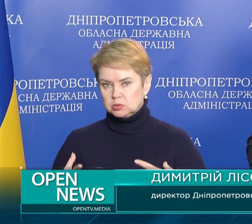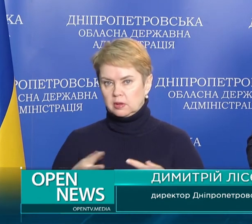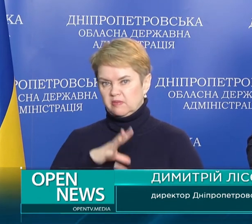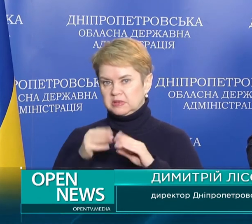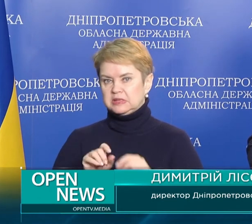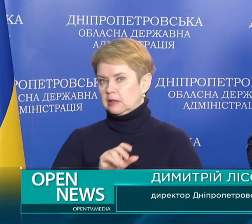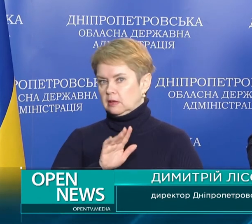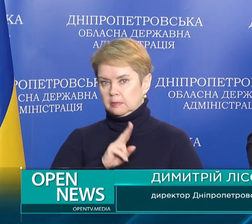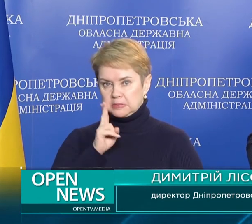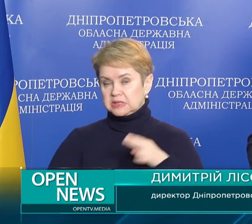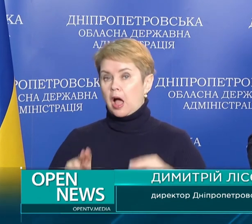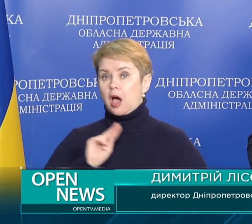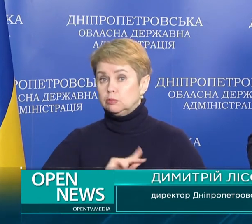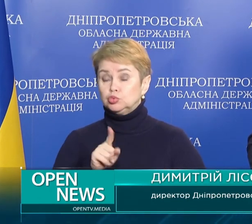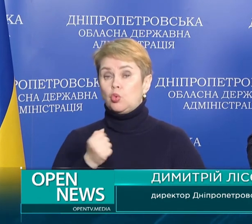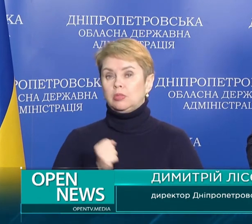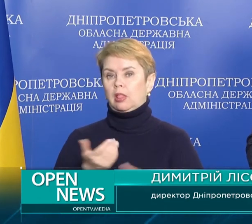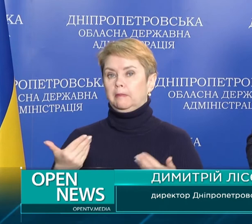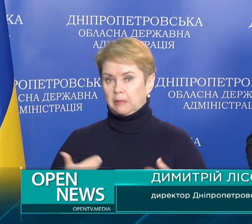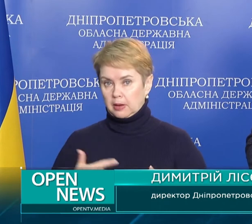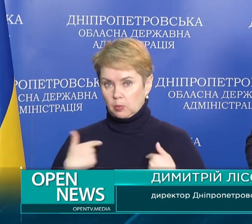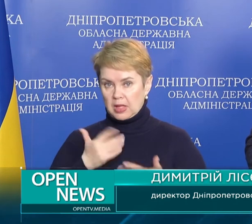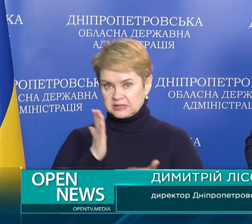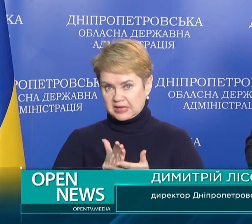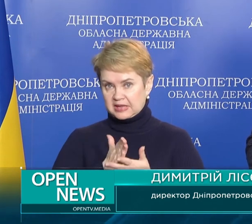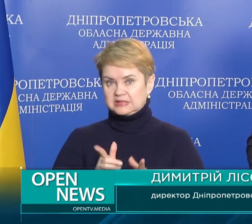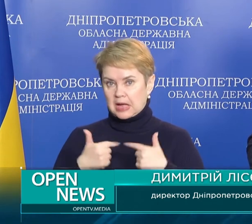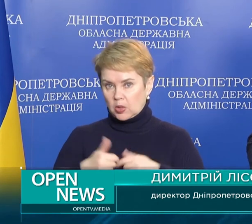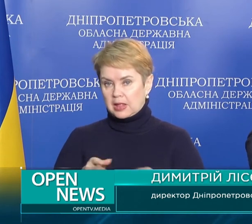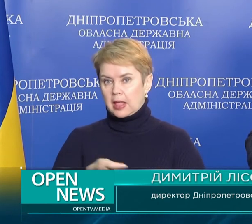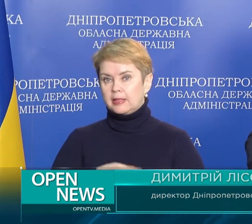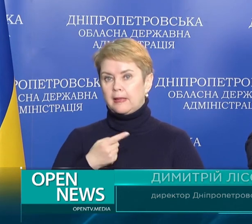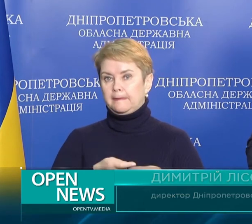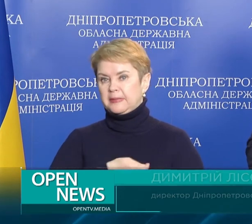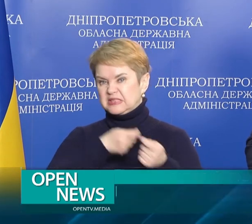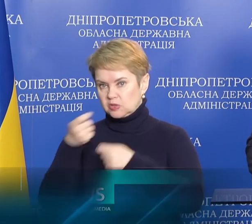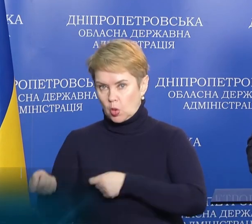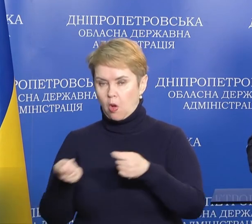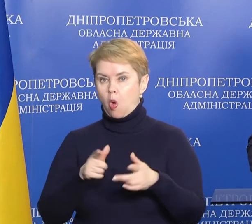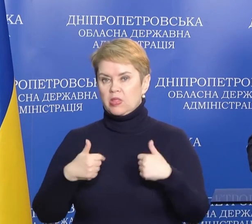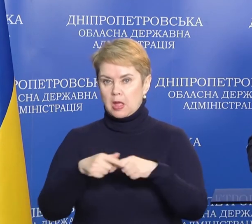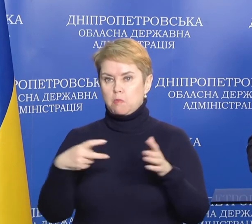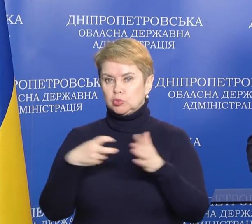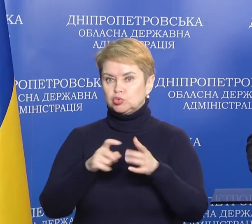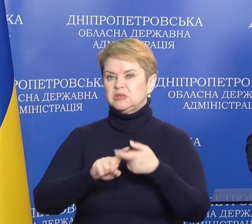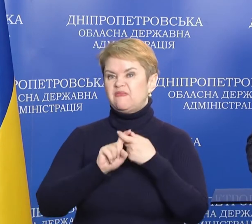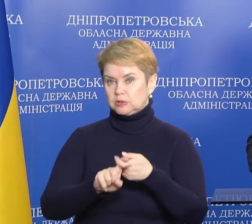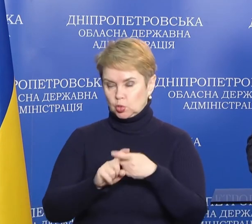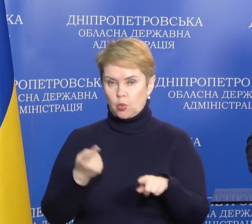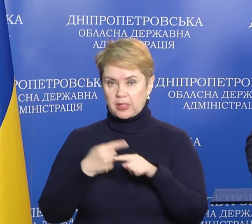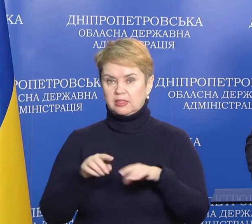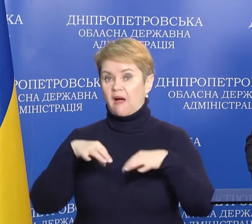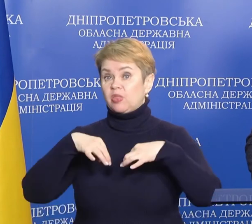принципе перестала работать. Что делаем мы? У нас есть стационарное отделение, у нас есть пересувні відділення поштового зв'язку.